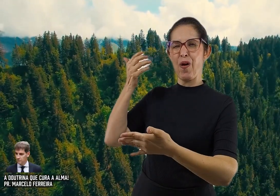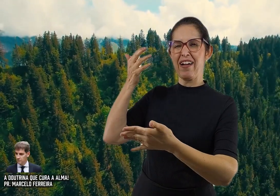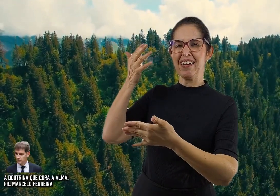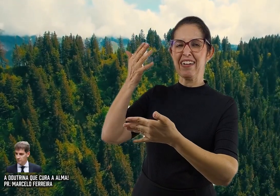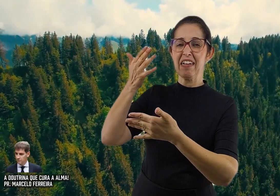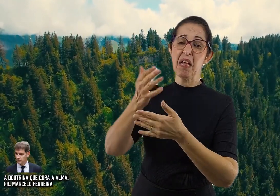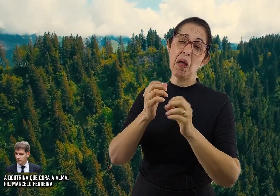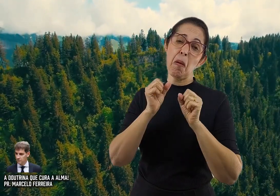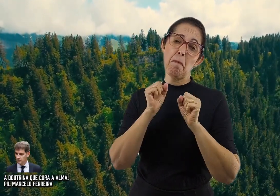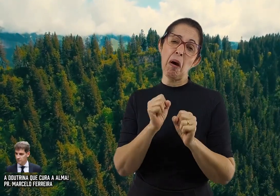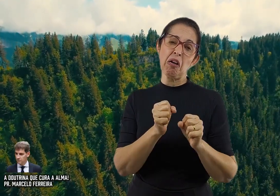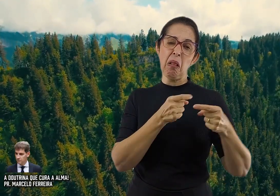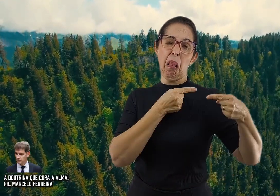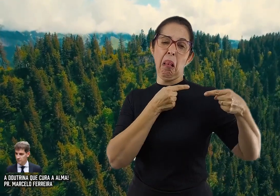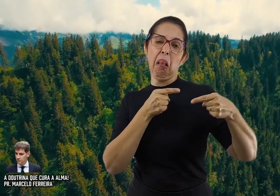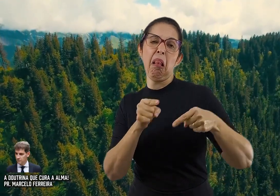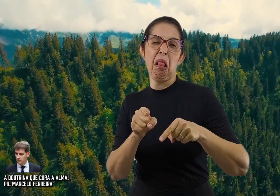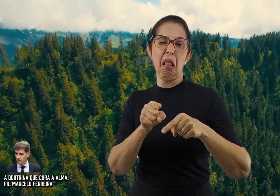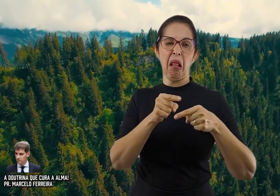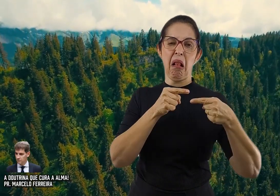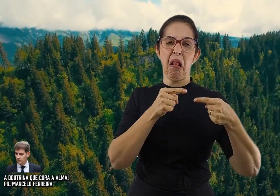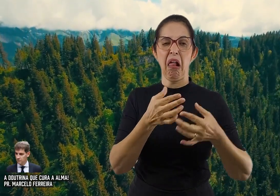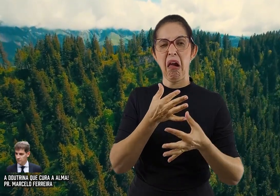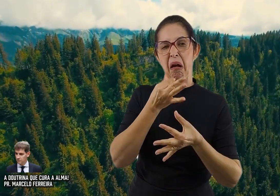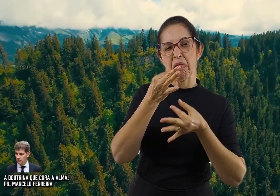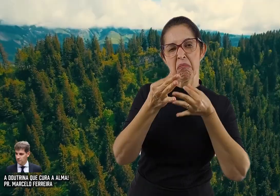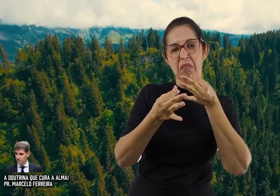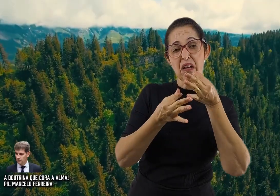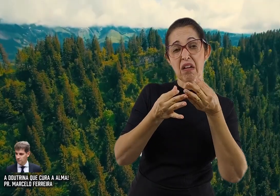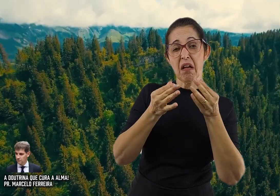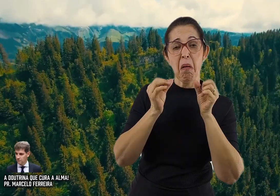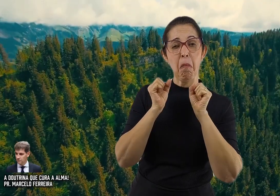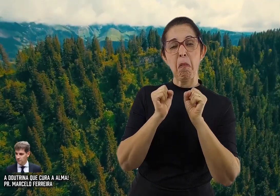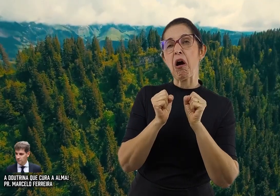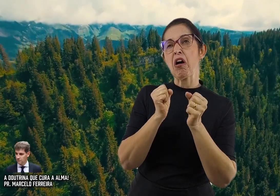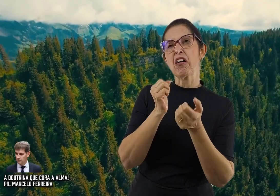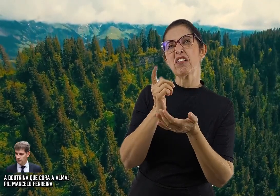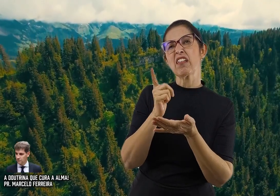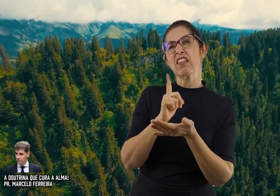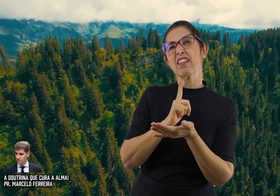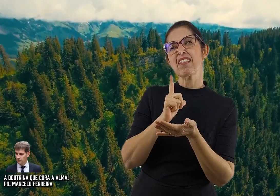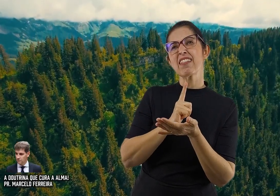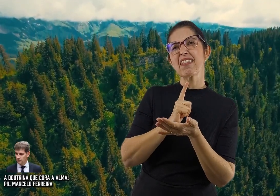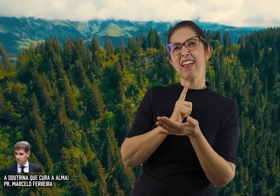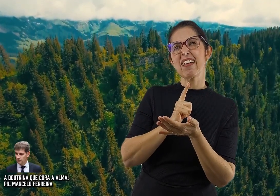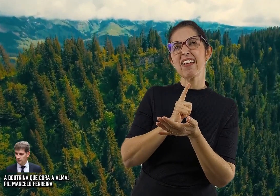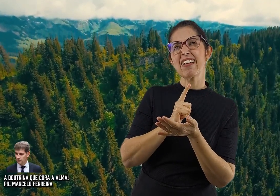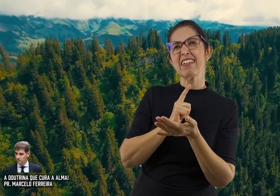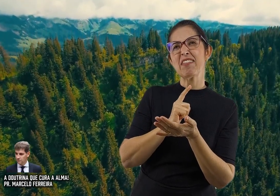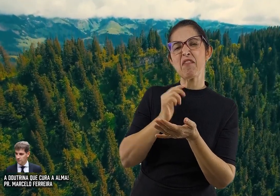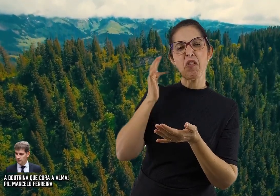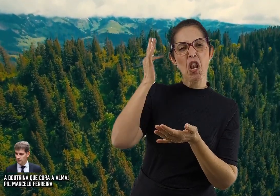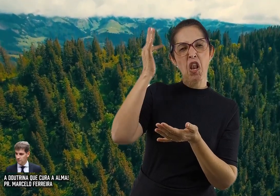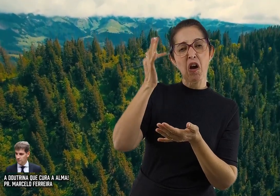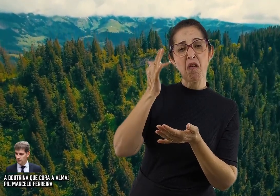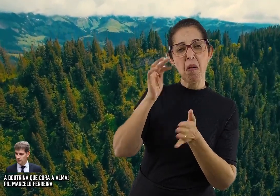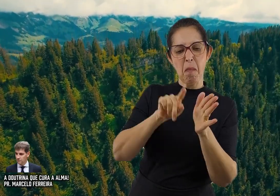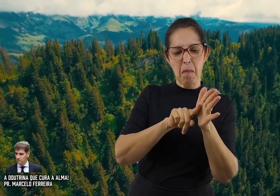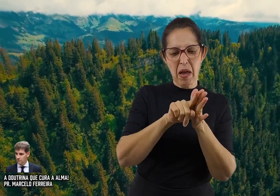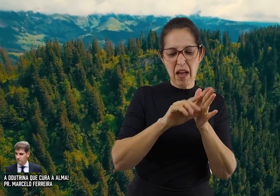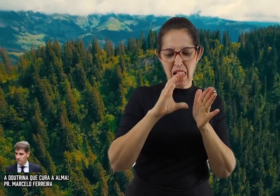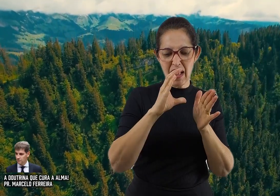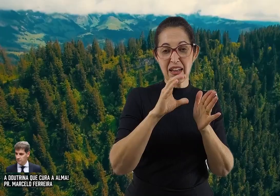séculos. Pode atacar, pode argumentar, pode vir filósofo, pode vir pesquisa científica. Ela é